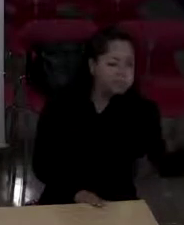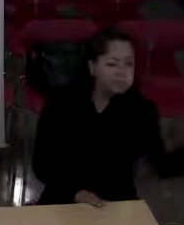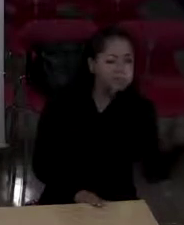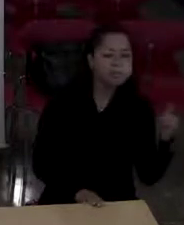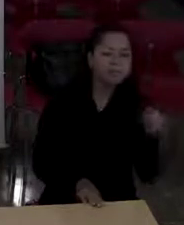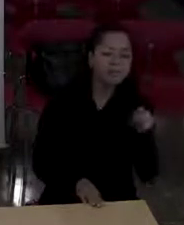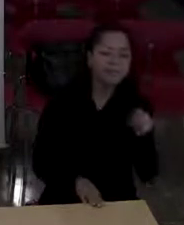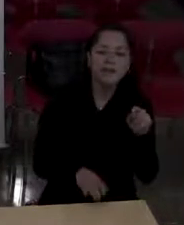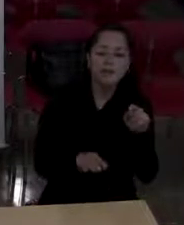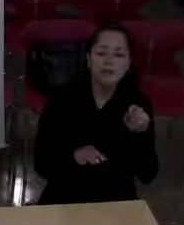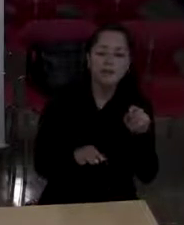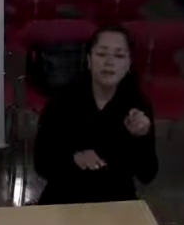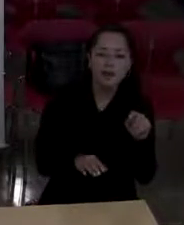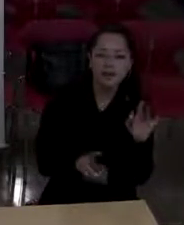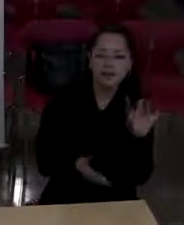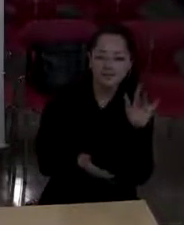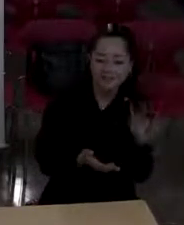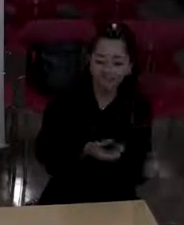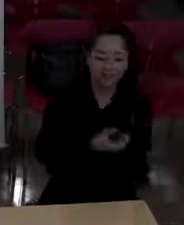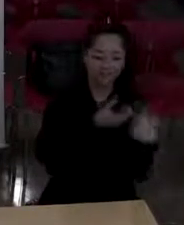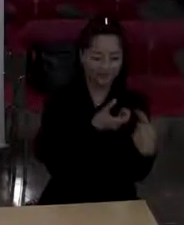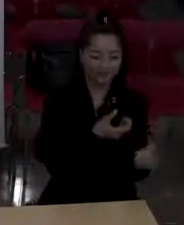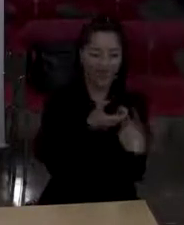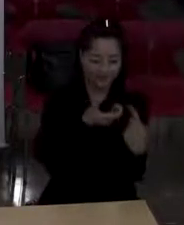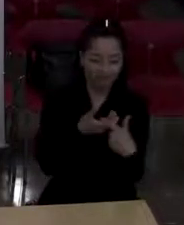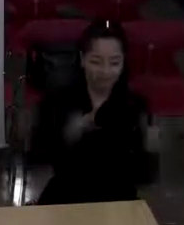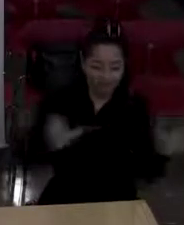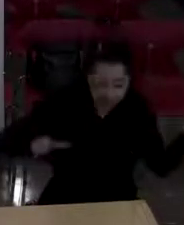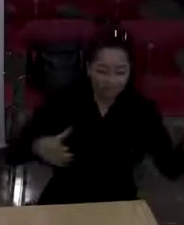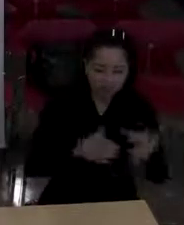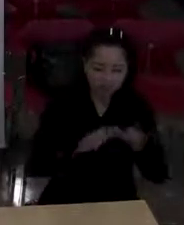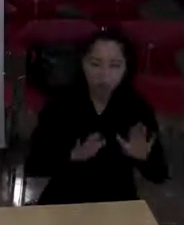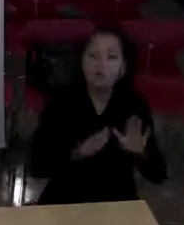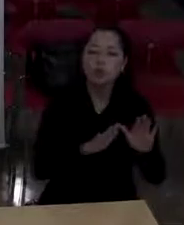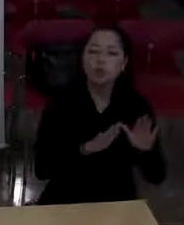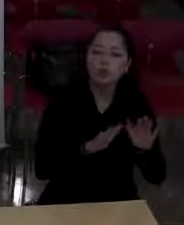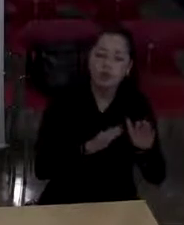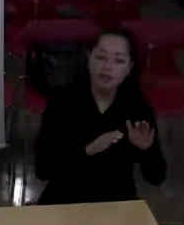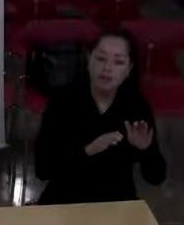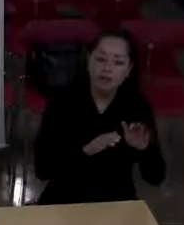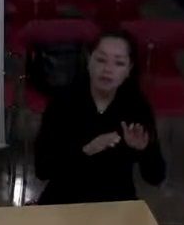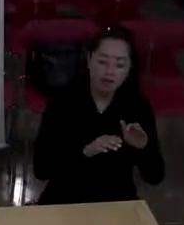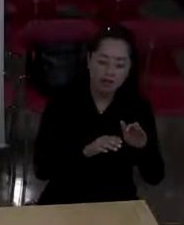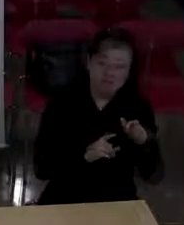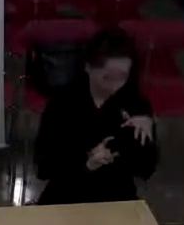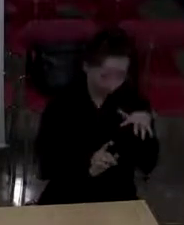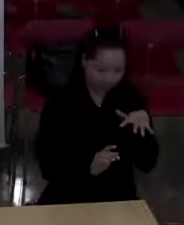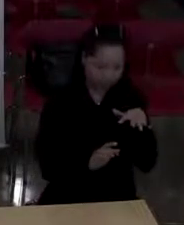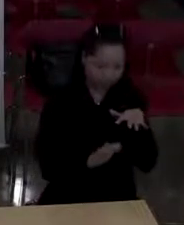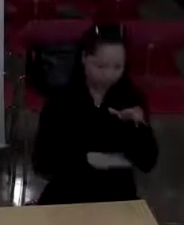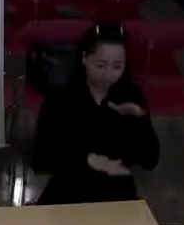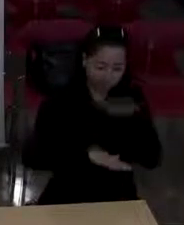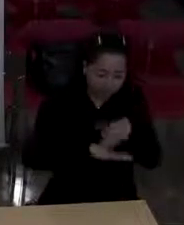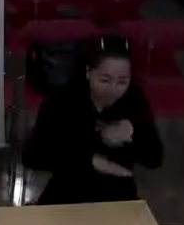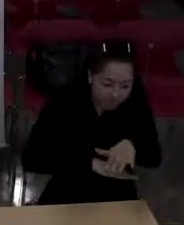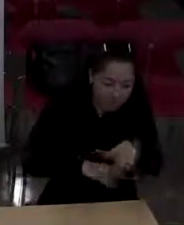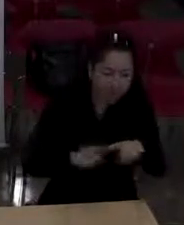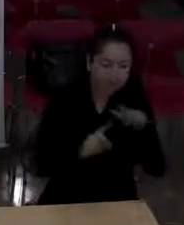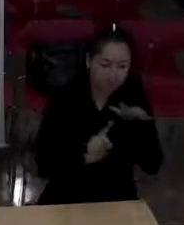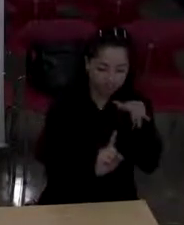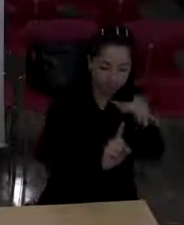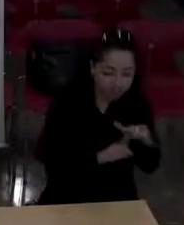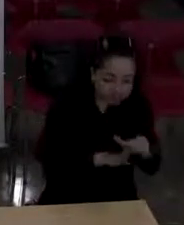padres de familia, de las niñas y los niños sordos, los familiares, los profesionales que atienden en el ámbito de salud,